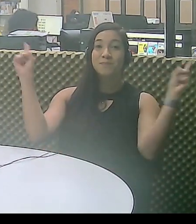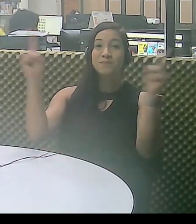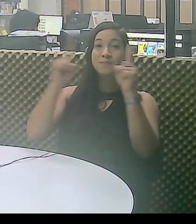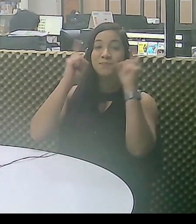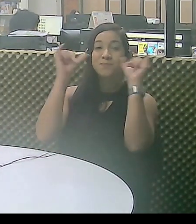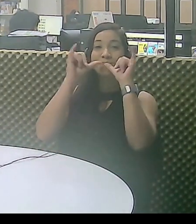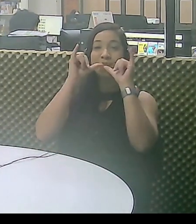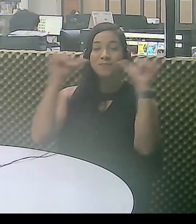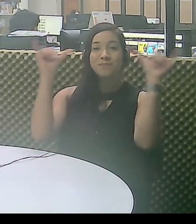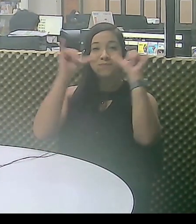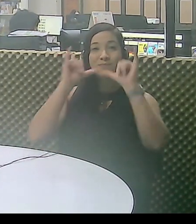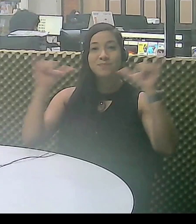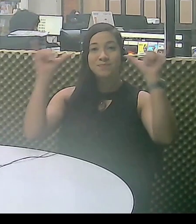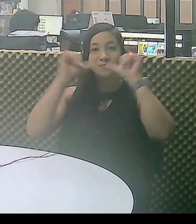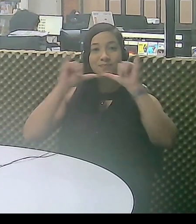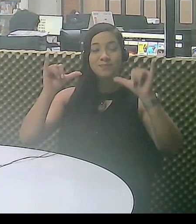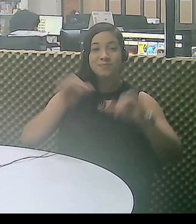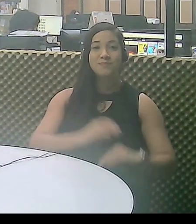Giro de